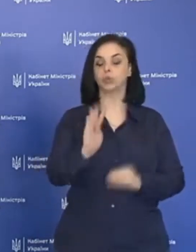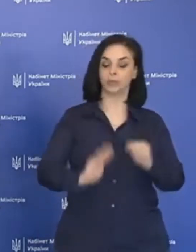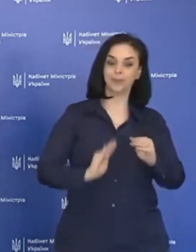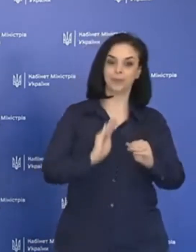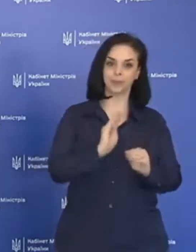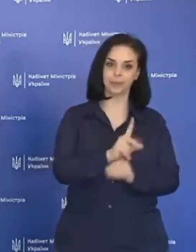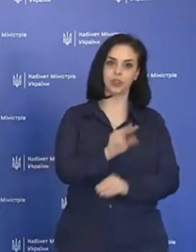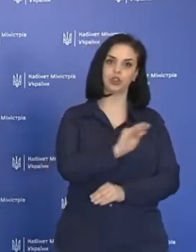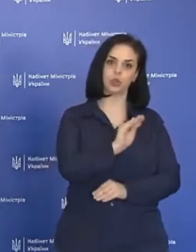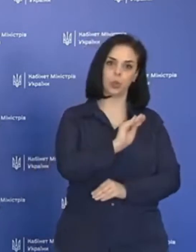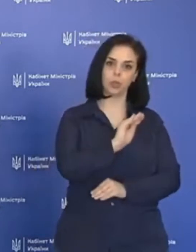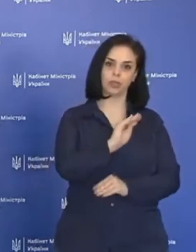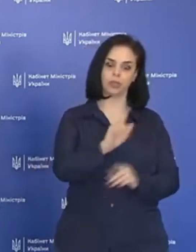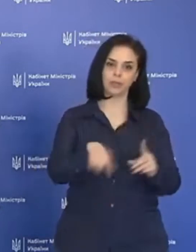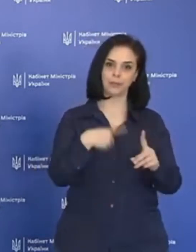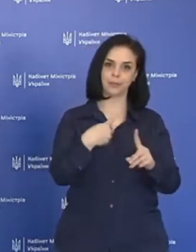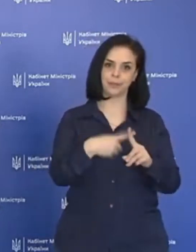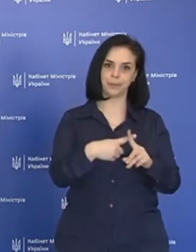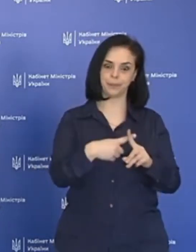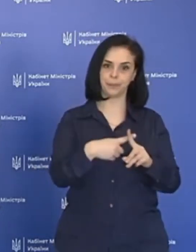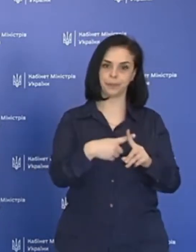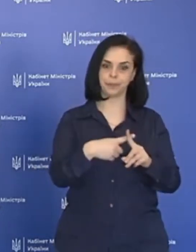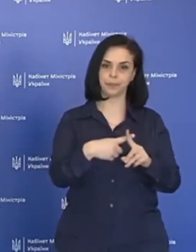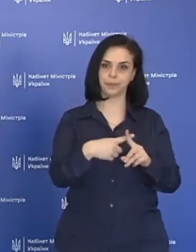та Житомирській області – теж.